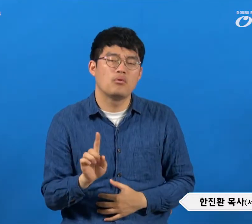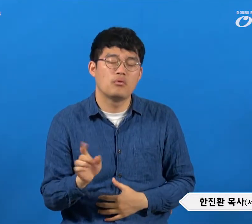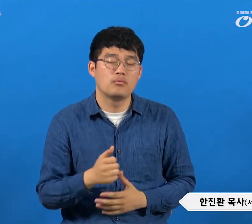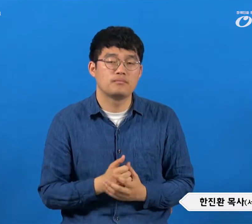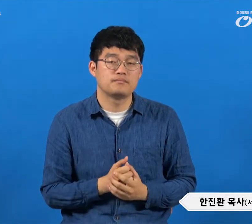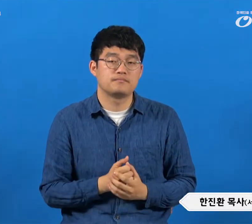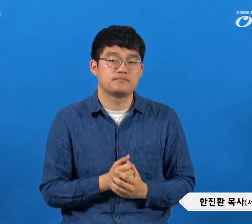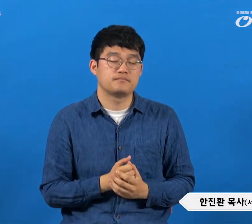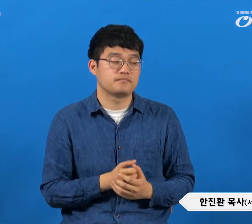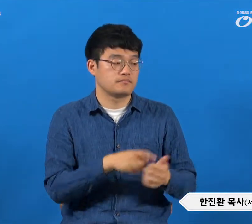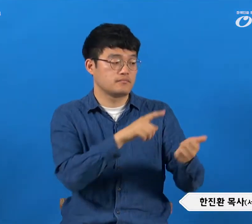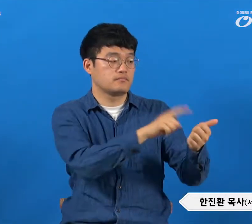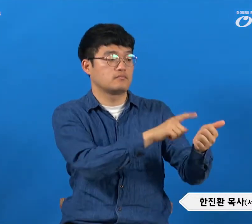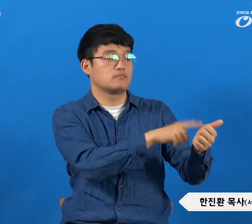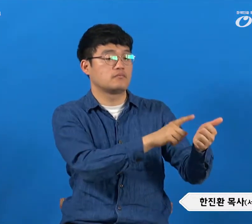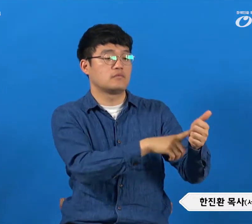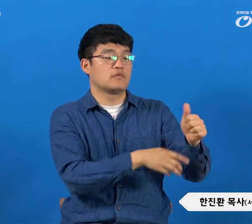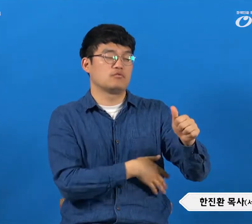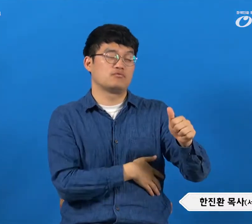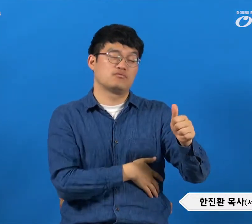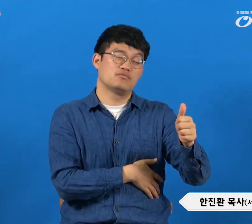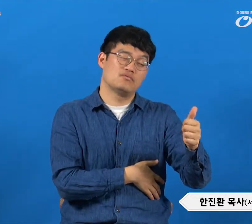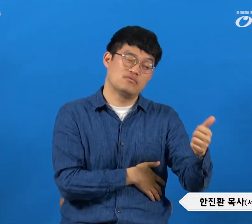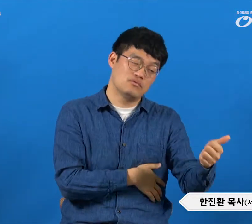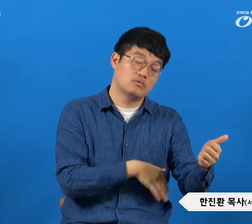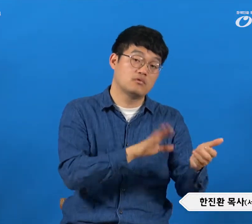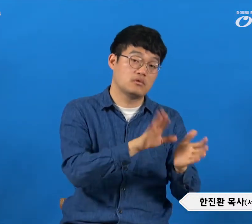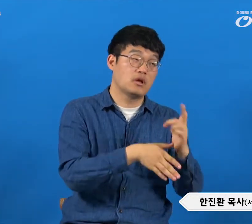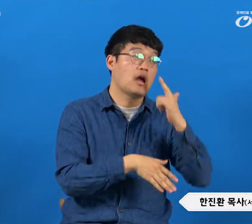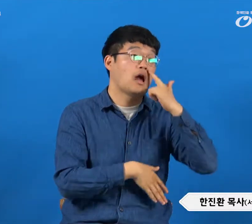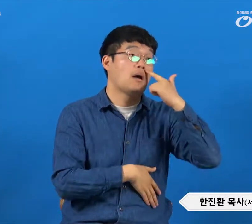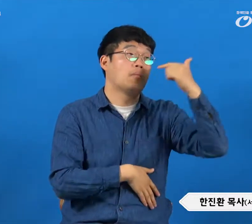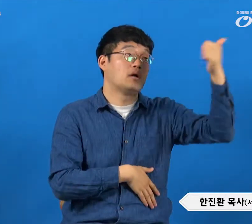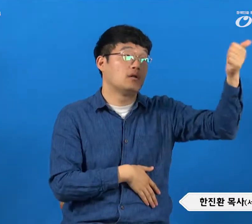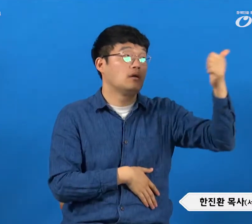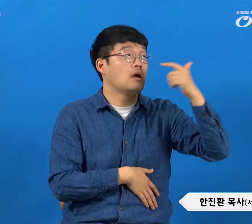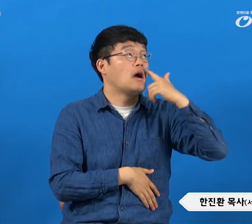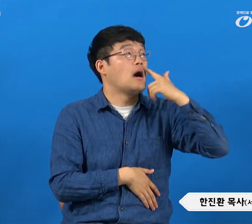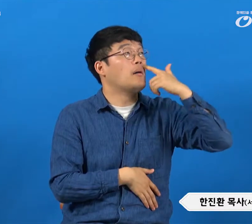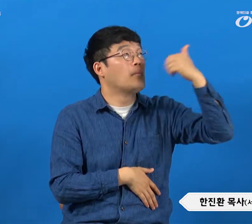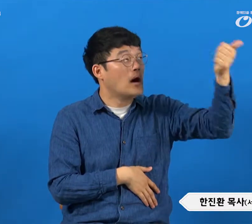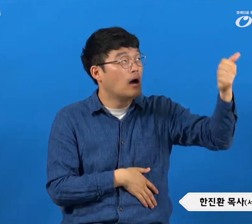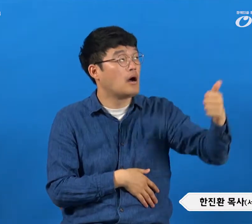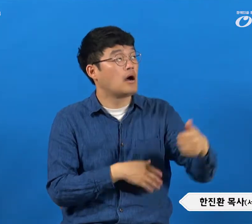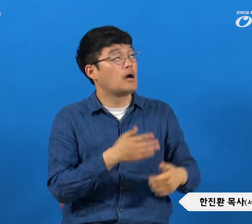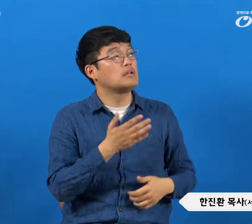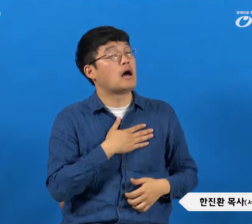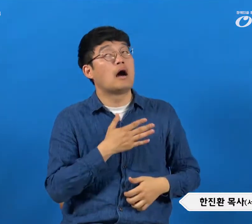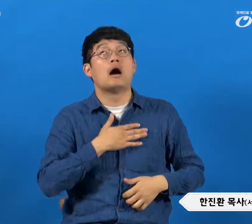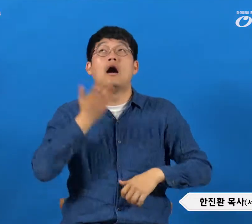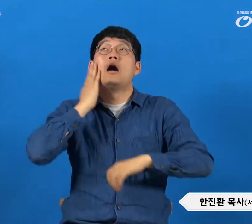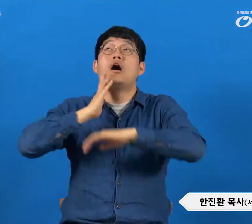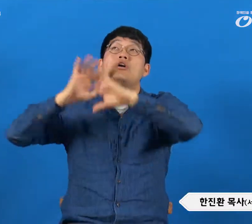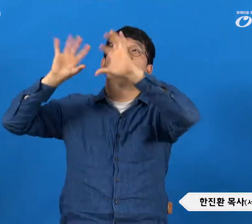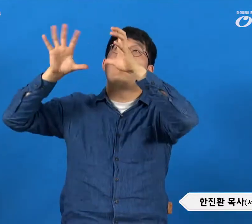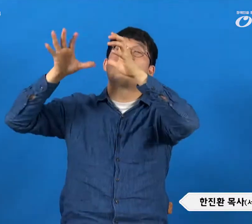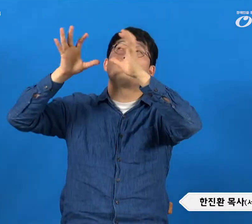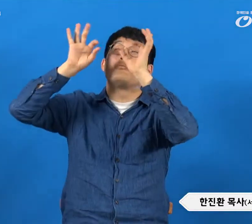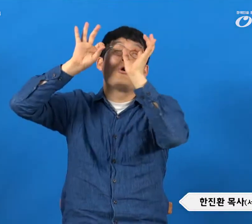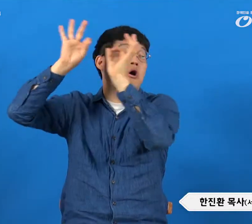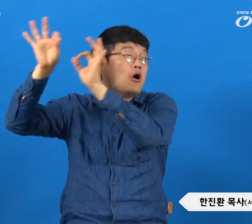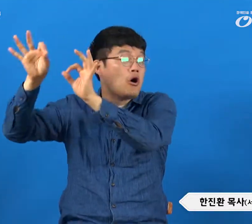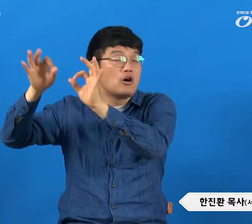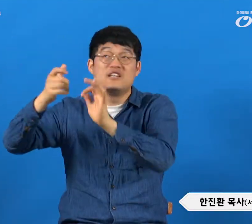데 있습니다. 그 친구가 숨을 거두면서 아빠, 천국이 보여요. 천사들이 저를